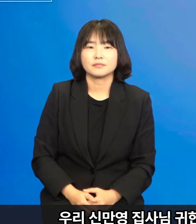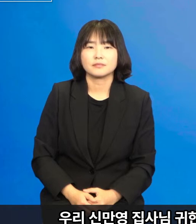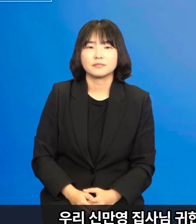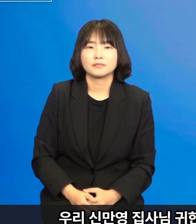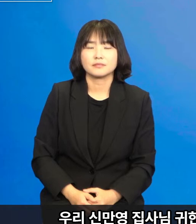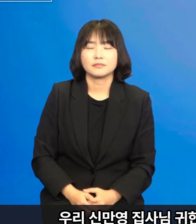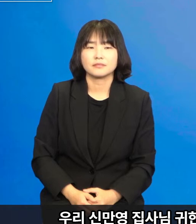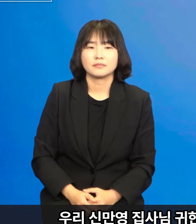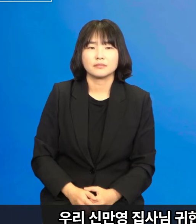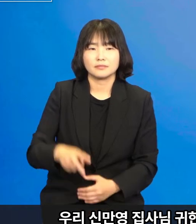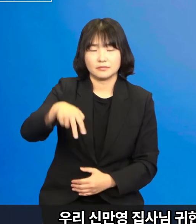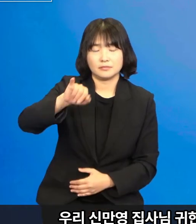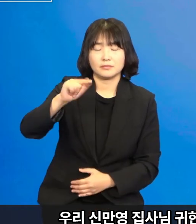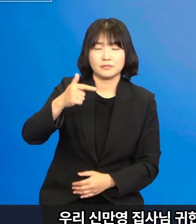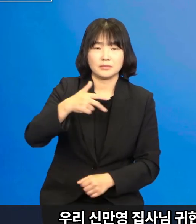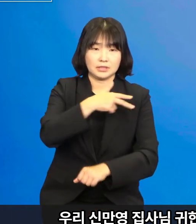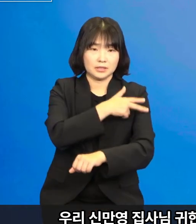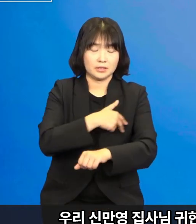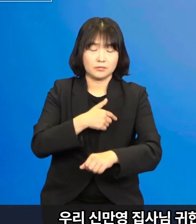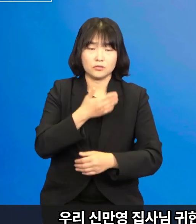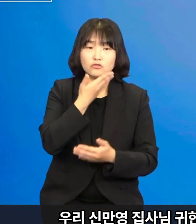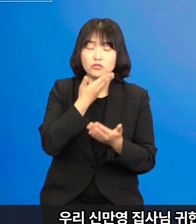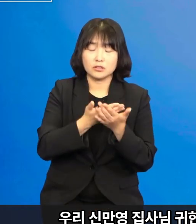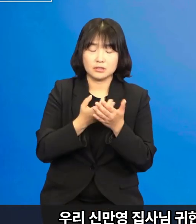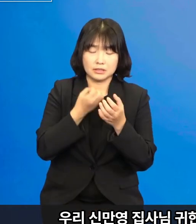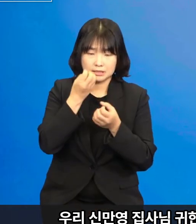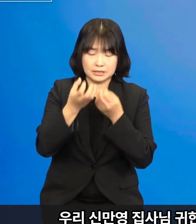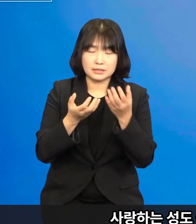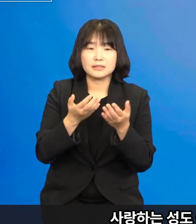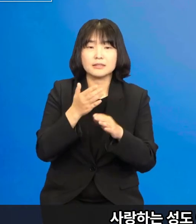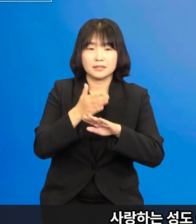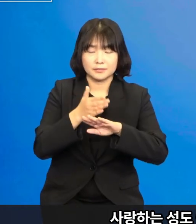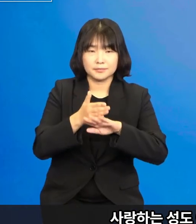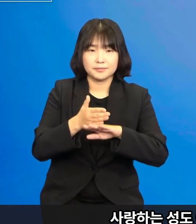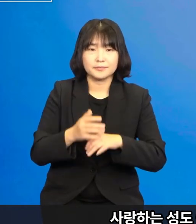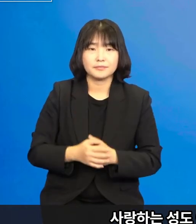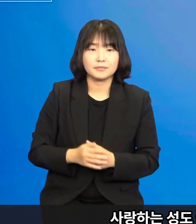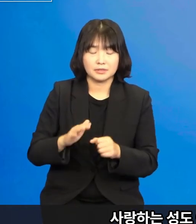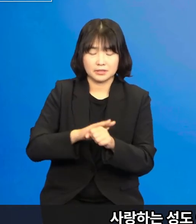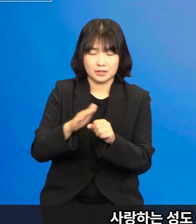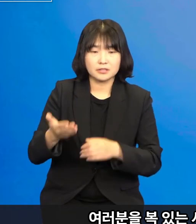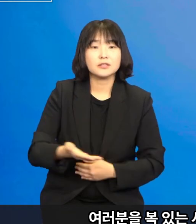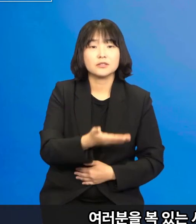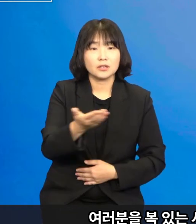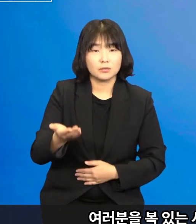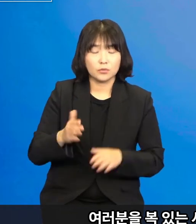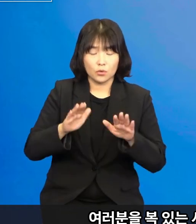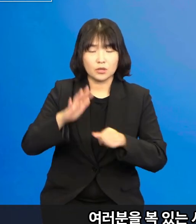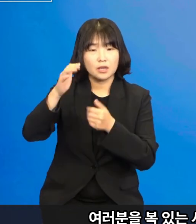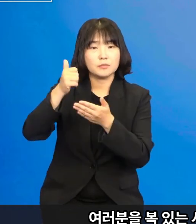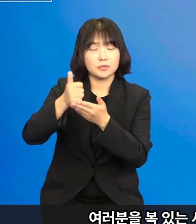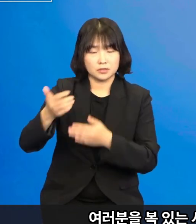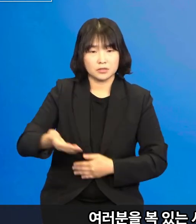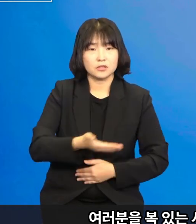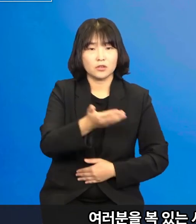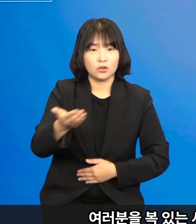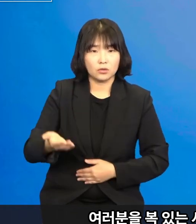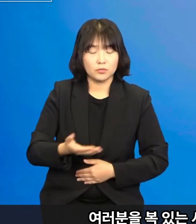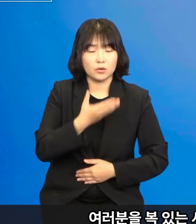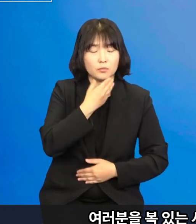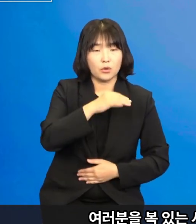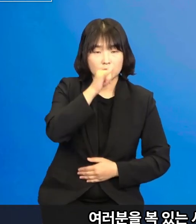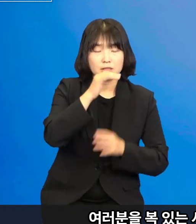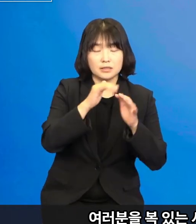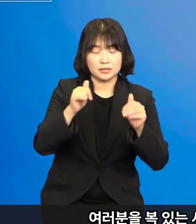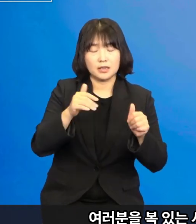네, 우리 신만영 집사님 귀한 증인으로 서주셔서 감사합니다. 사랑하는 성도 여러분, 오늘 하나님께서 여러분을 복 있는 사람으로